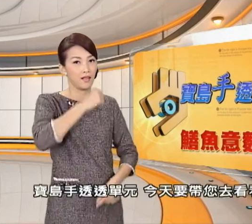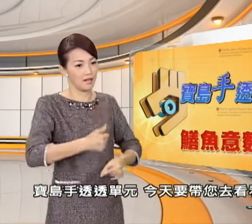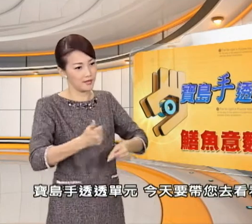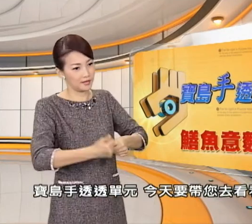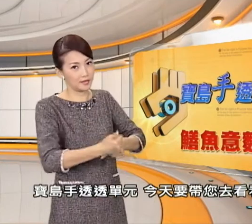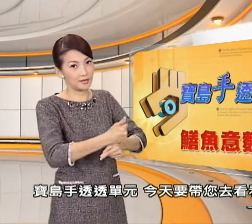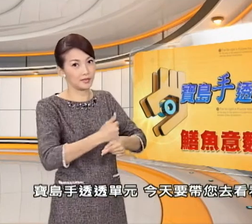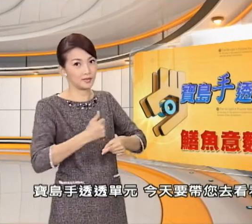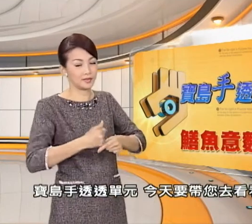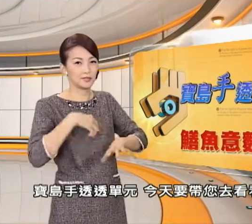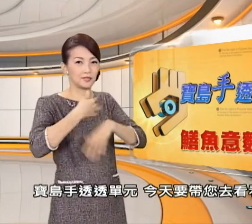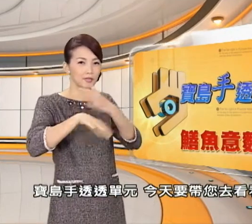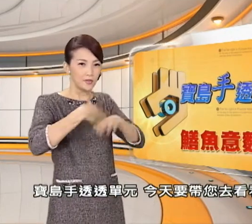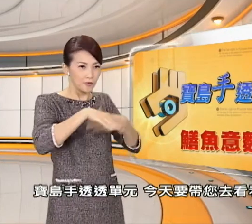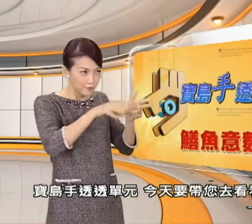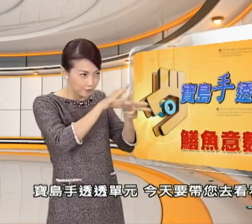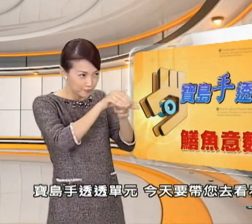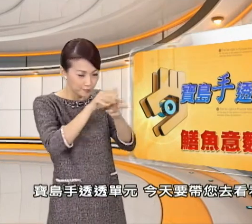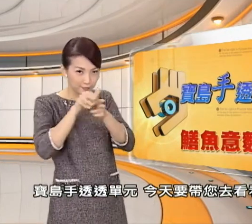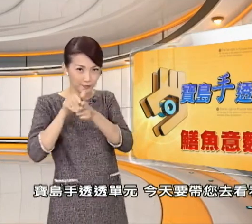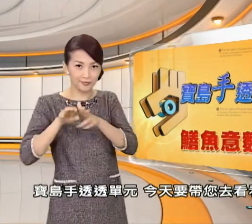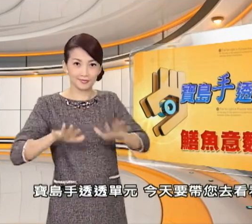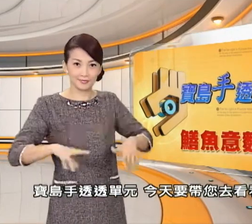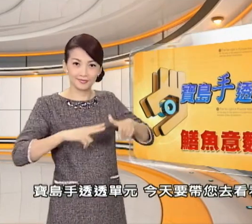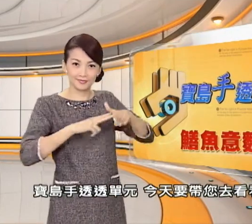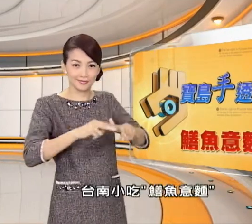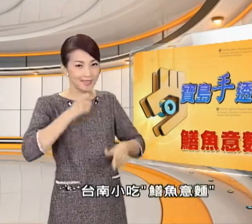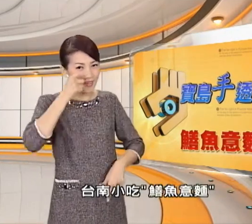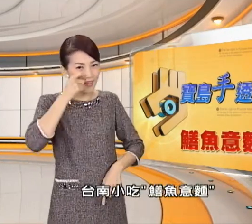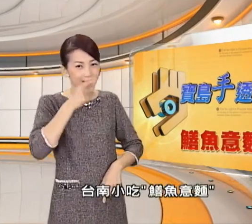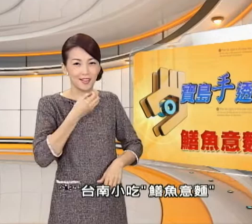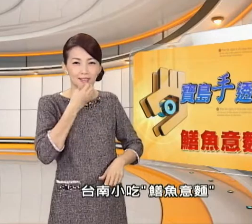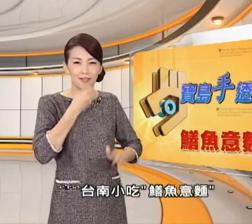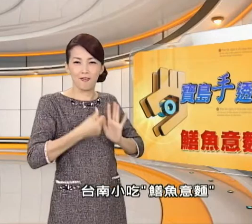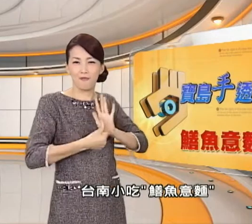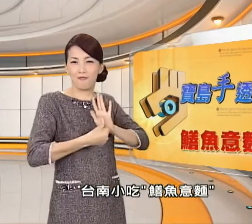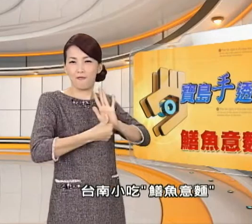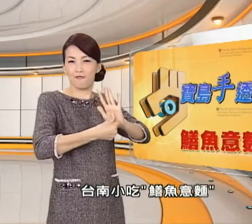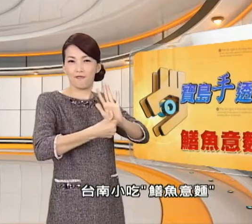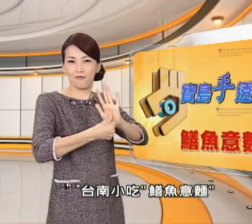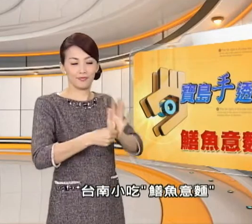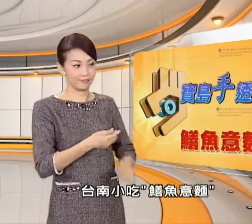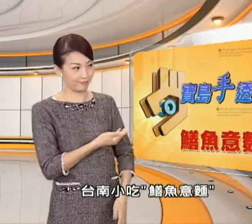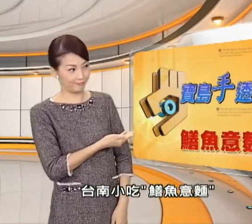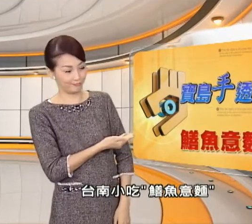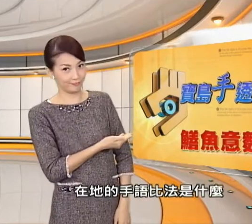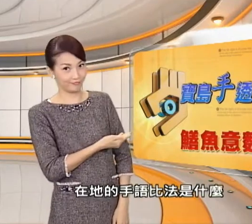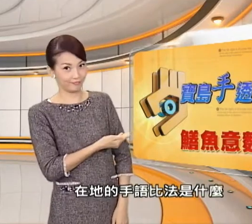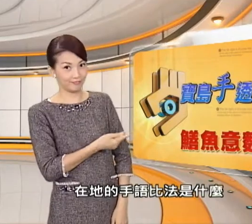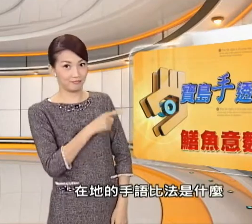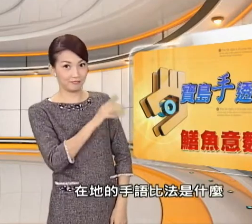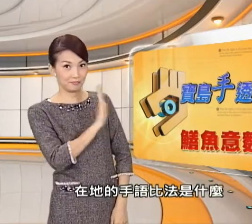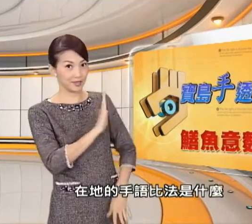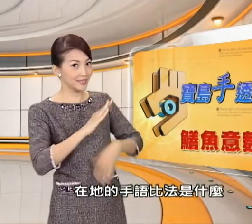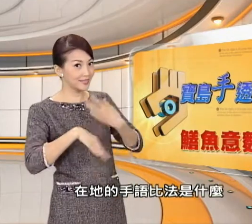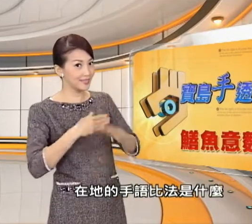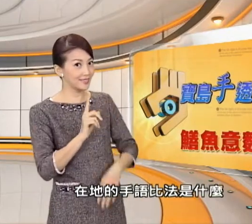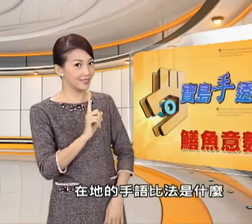宝岛手偷偷单元，今天要带您去看看台南小吃鳝鱼意面在地的手语笔法是